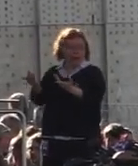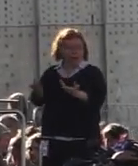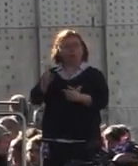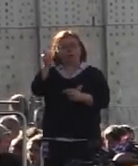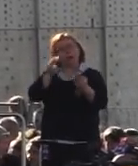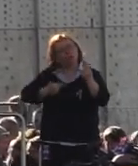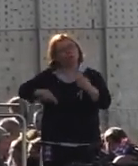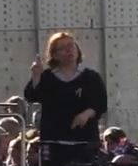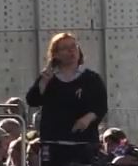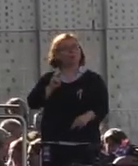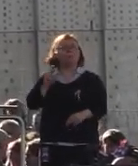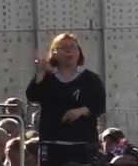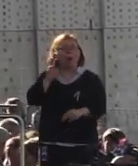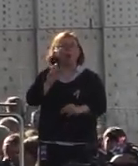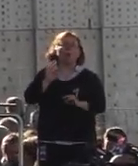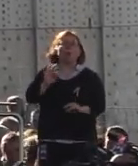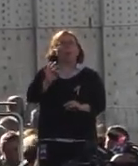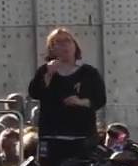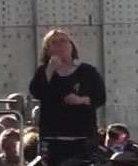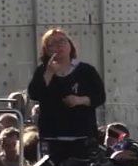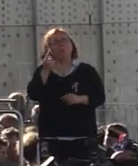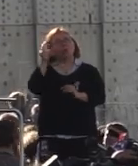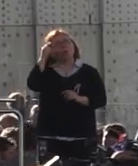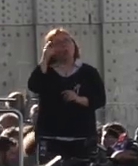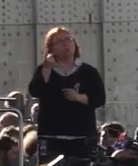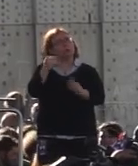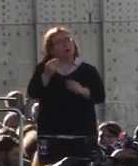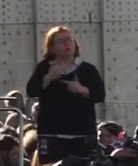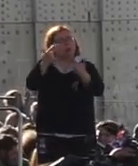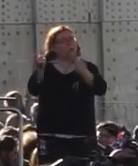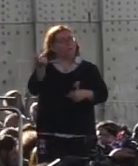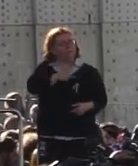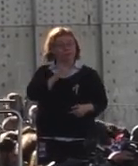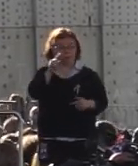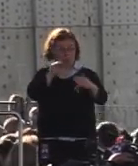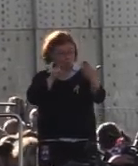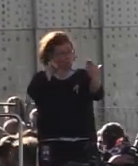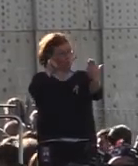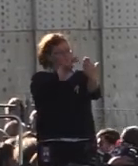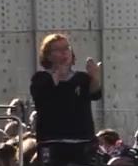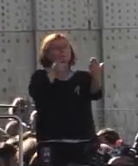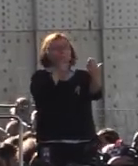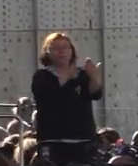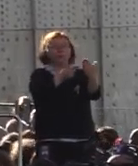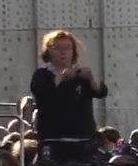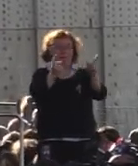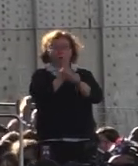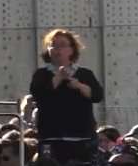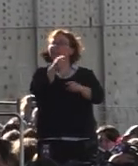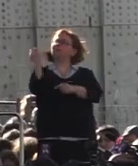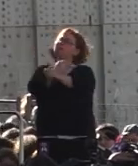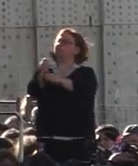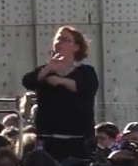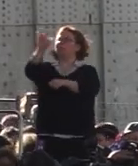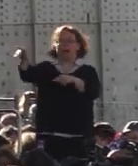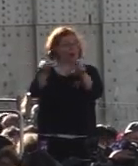csak többet hallgatni a józan észre. És az, amit a tükörben látsz, nem külön, mint azok, akiket